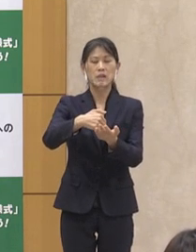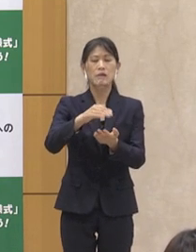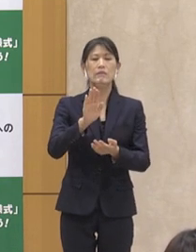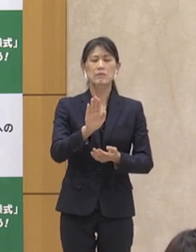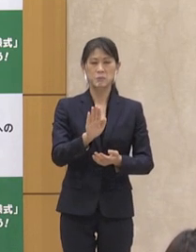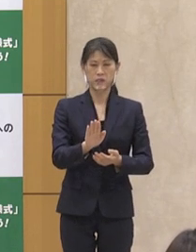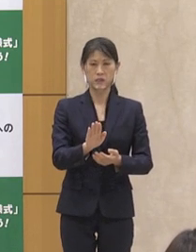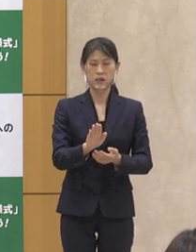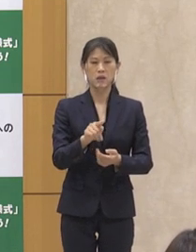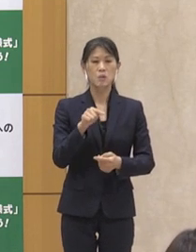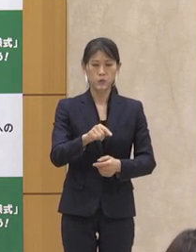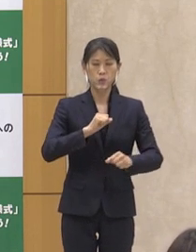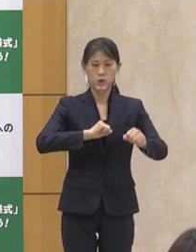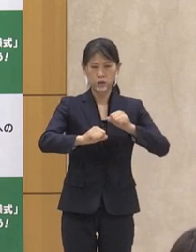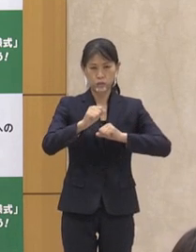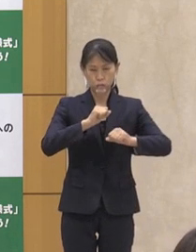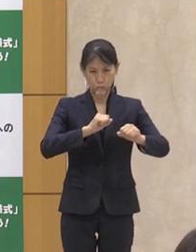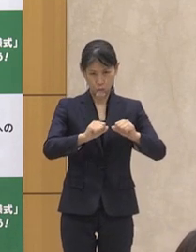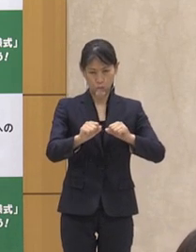をまあ通じてですね、